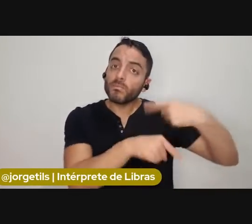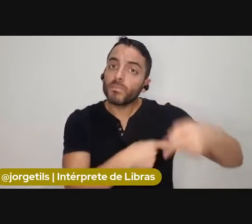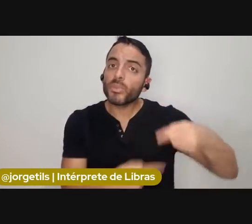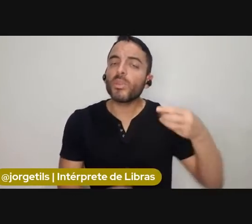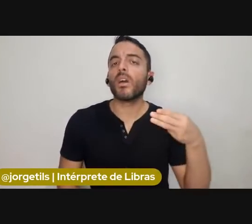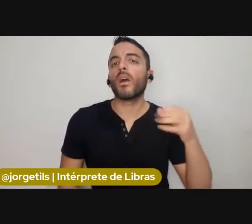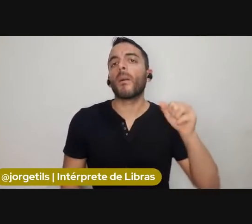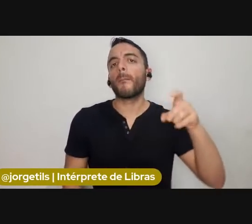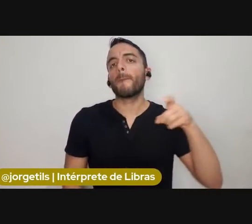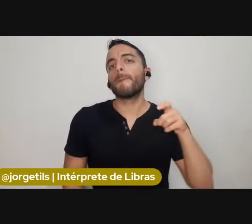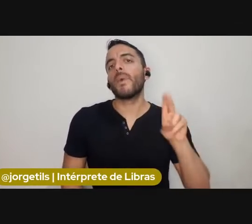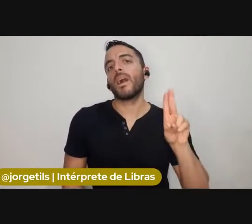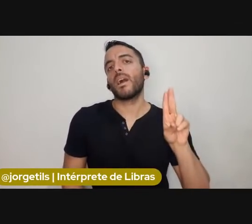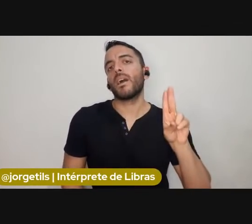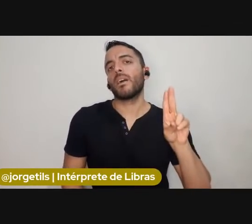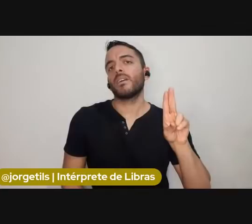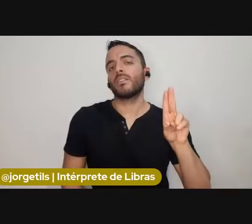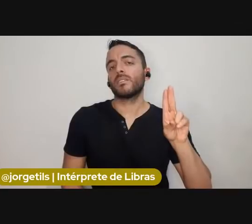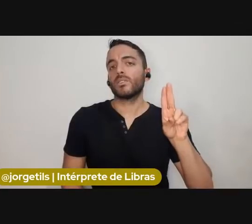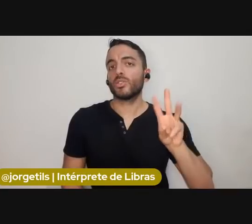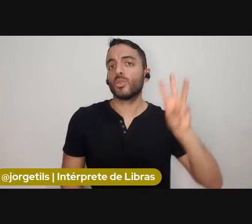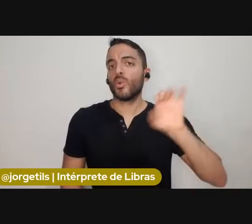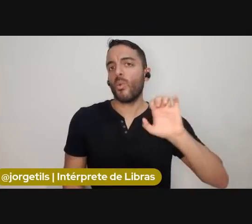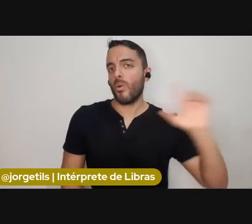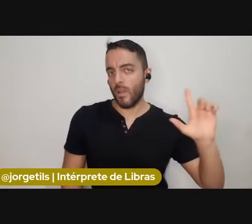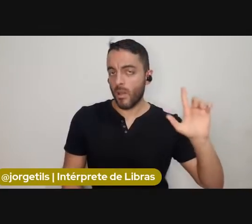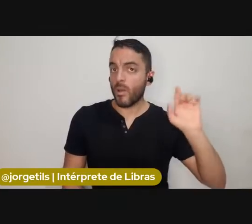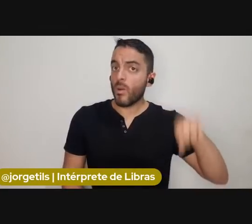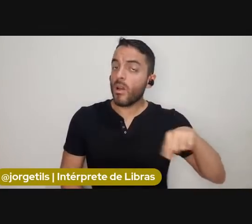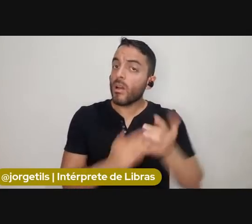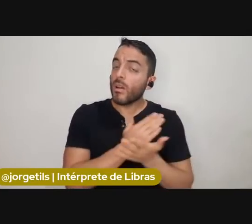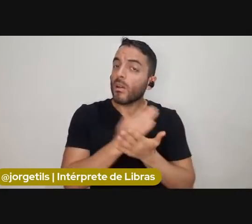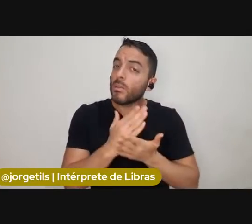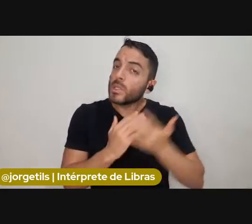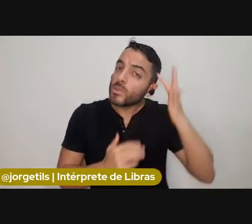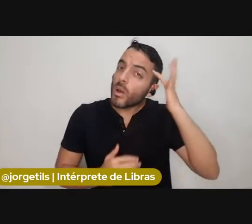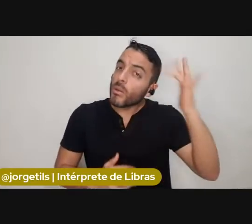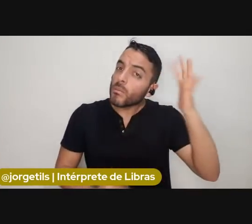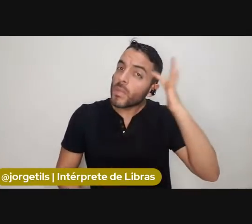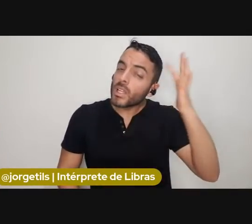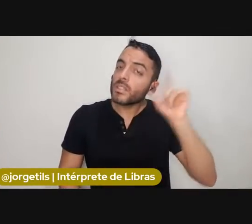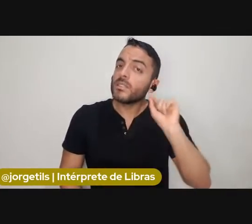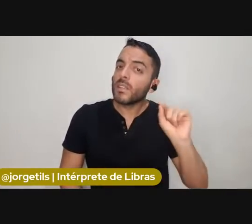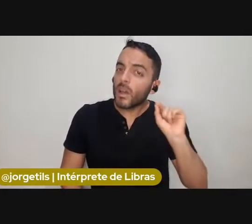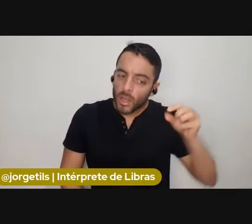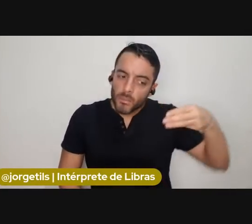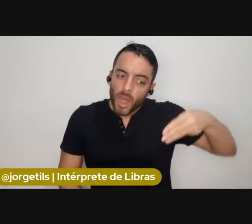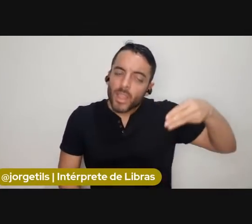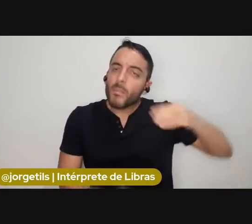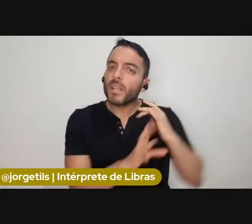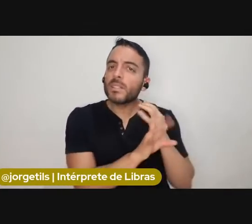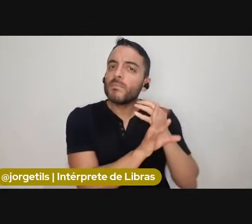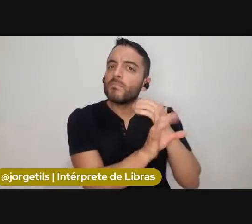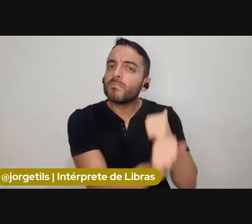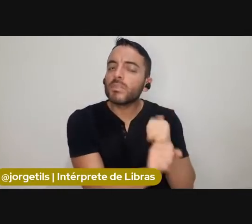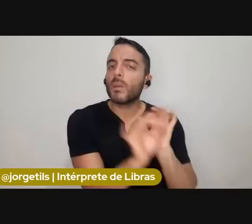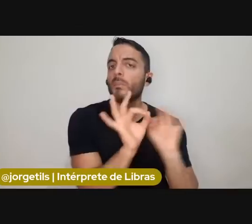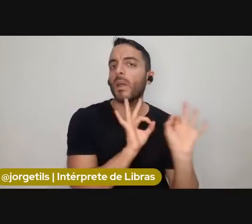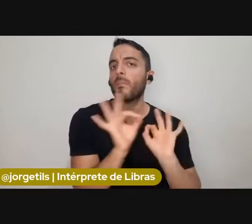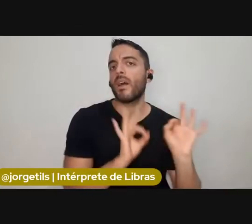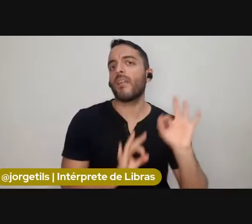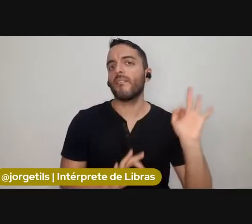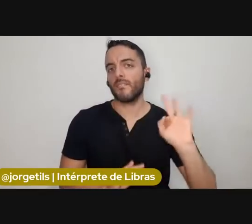é esse cara que começou a pensar uma forma muito matemática de se fazer física, além de Newton também,